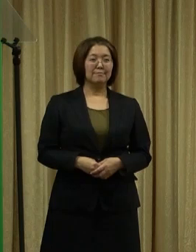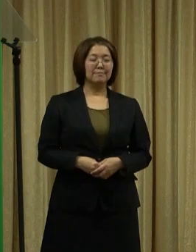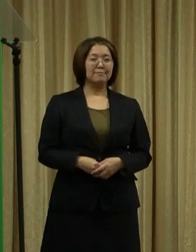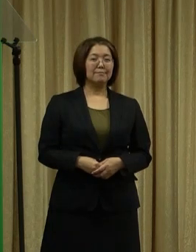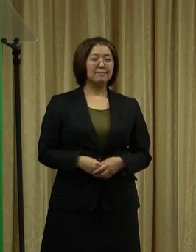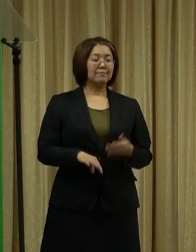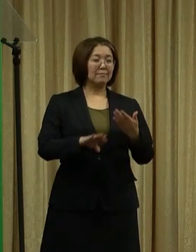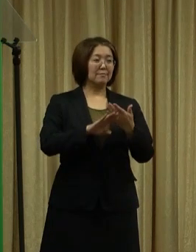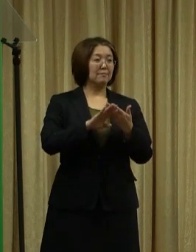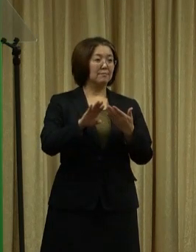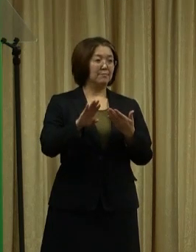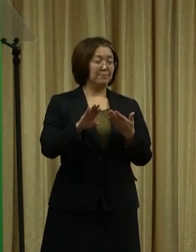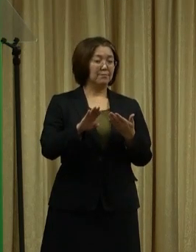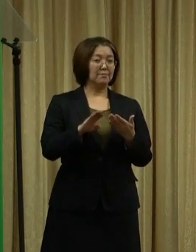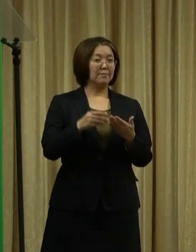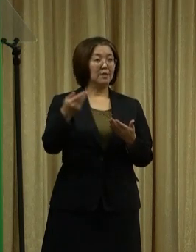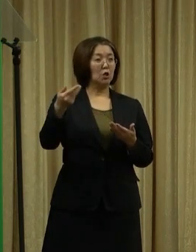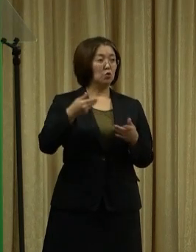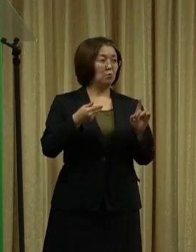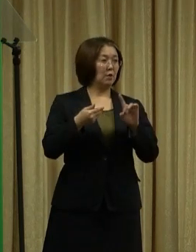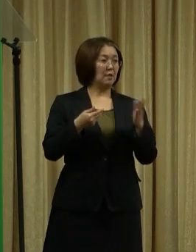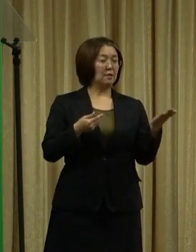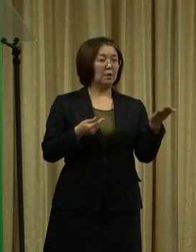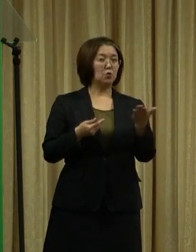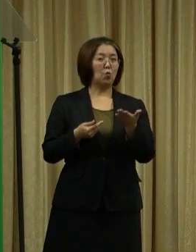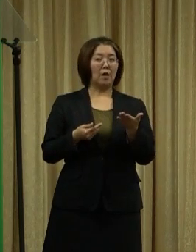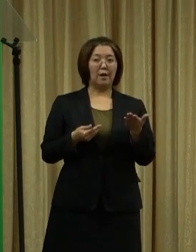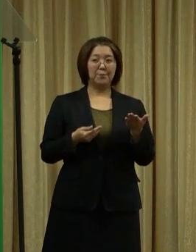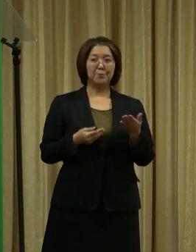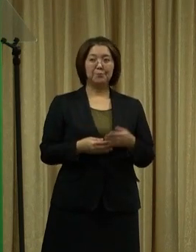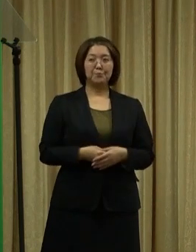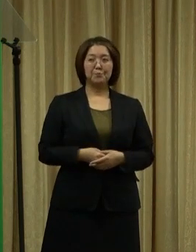はい、他、ご質問ある方いらっしゃいますでしょうか。